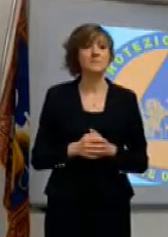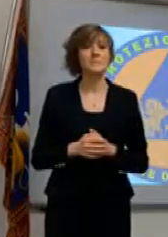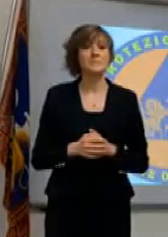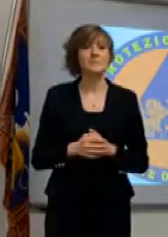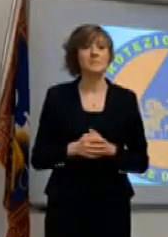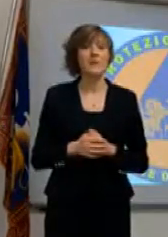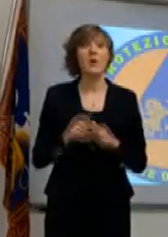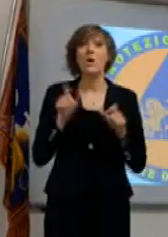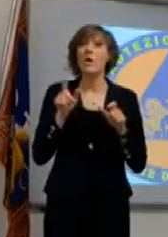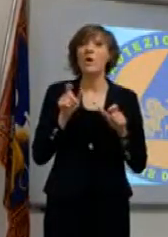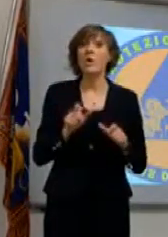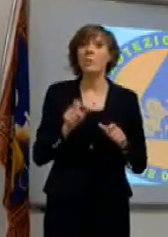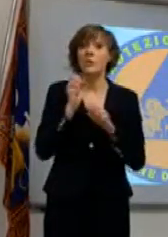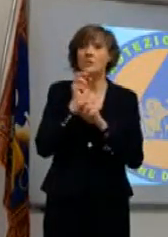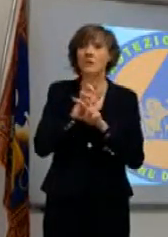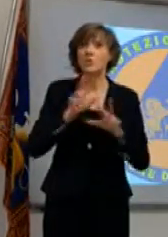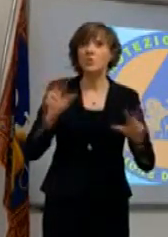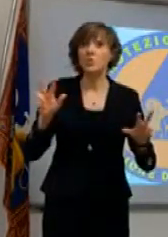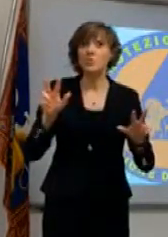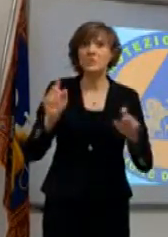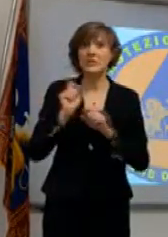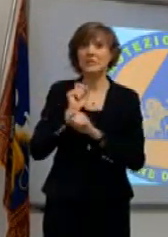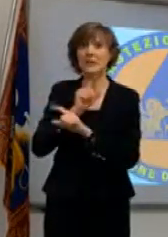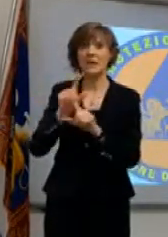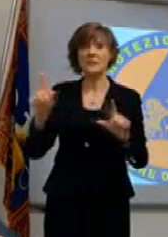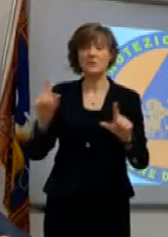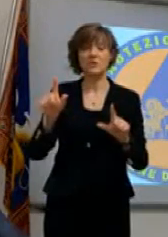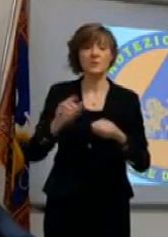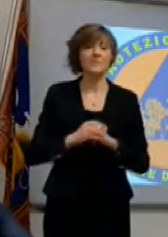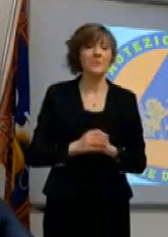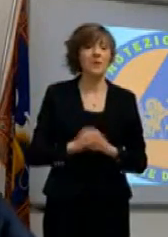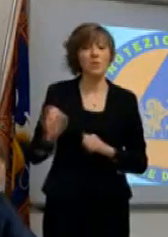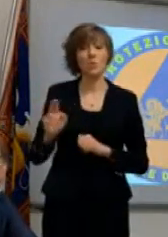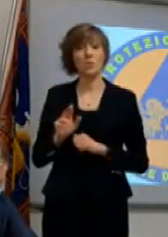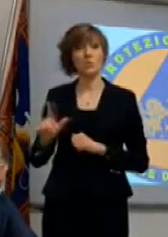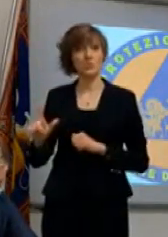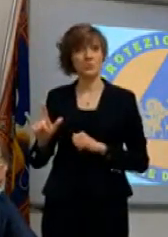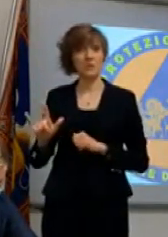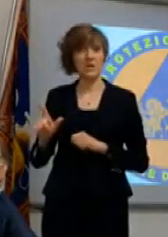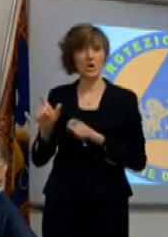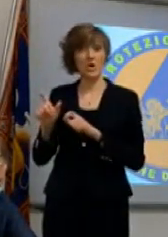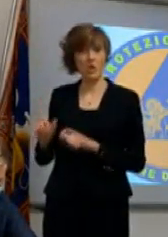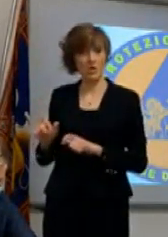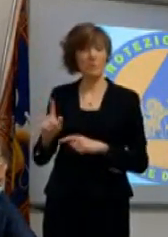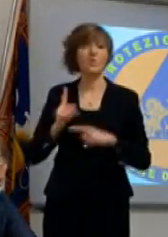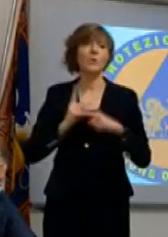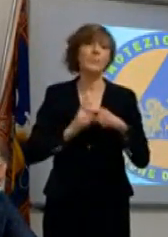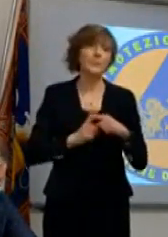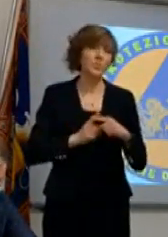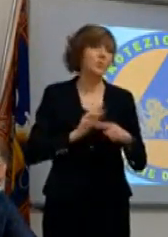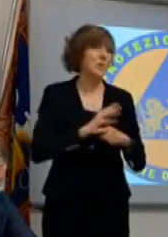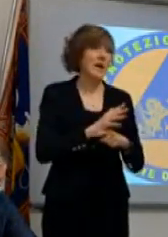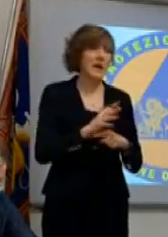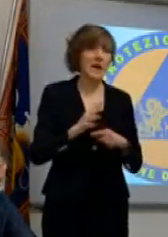obbligo di denuncia e segnalazione. È fatto obbligo per le direzioni generali delle ULS e per ogni altro organo accertatore